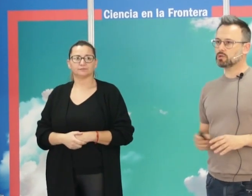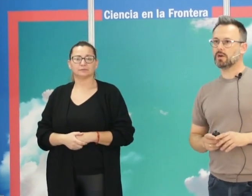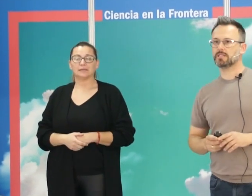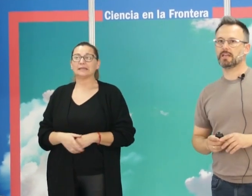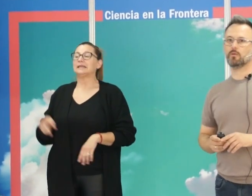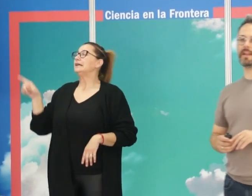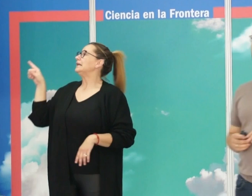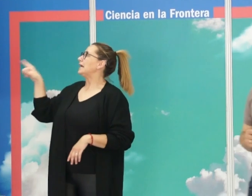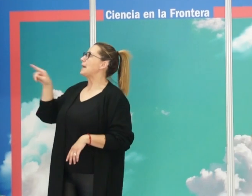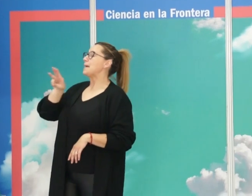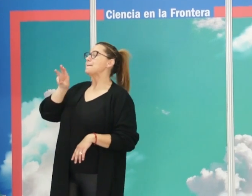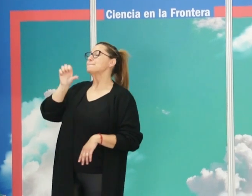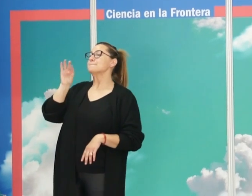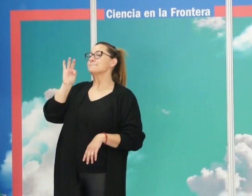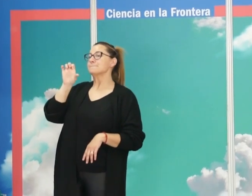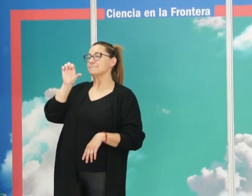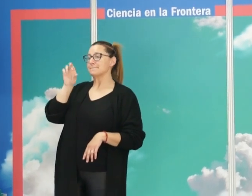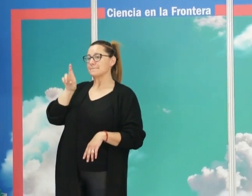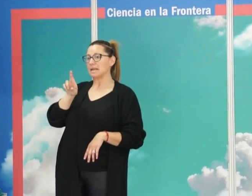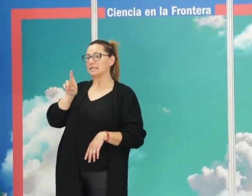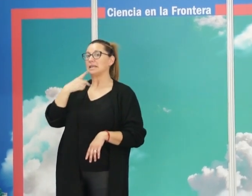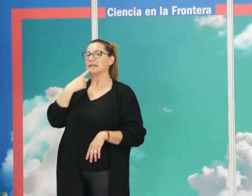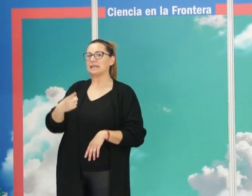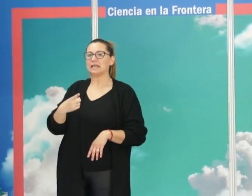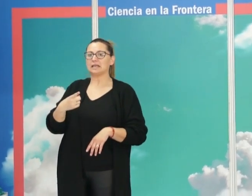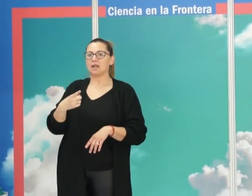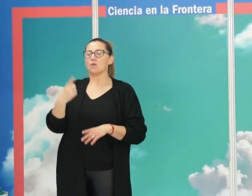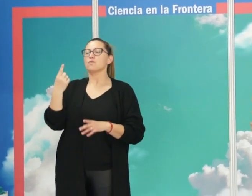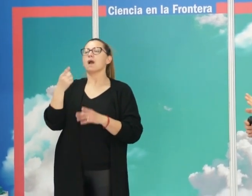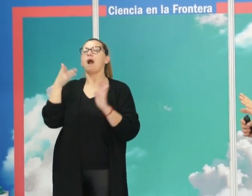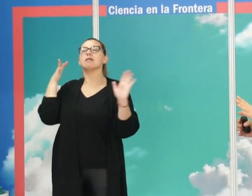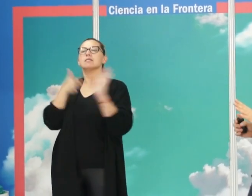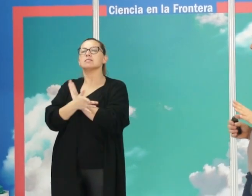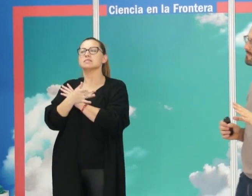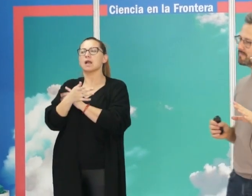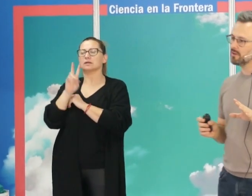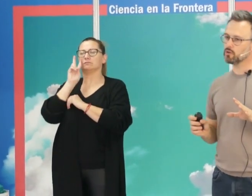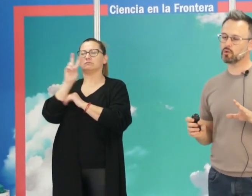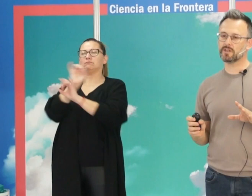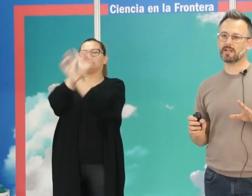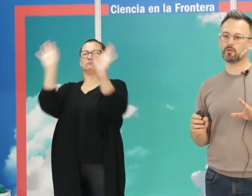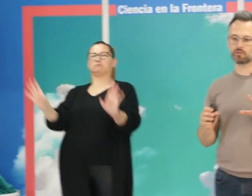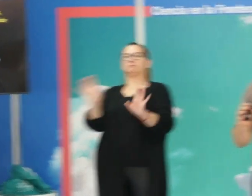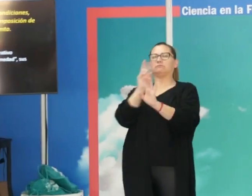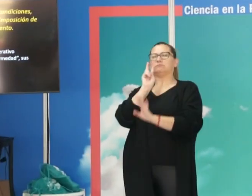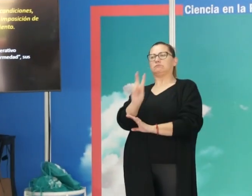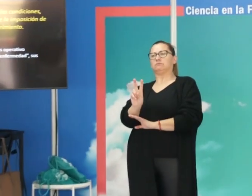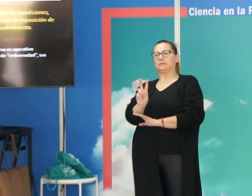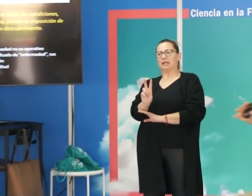Dice Peter Schwartz que cualquier definición que dibuje una línea clara, parece que en realidad no solo